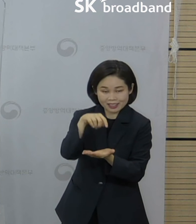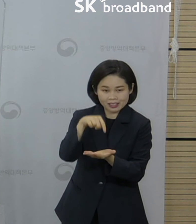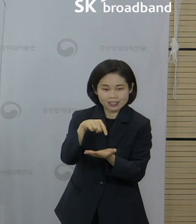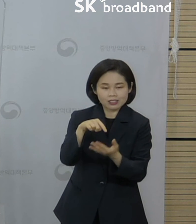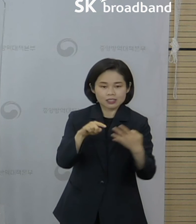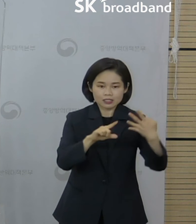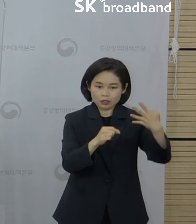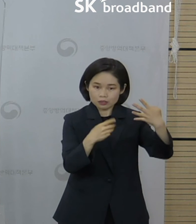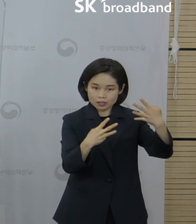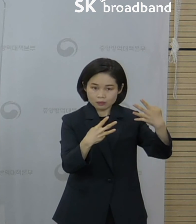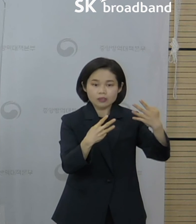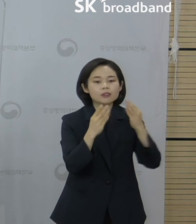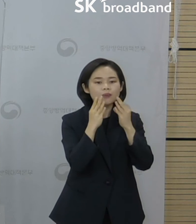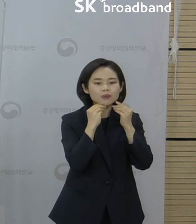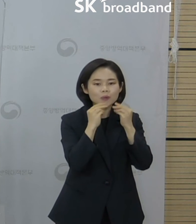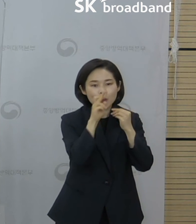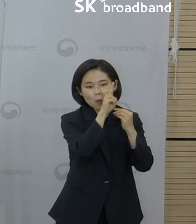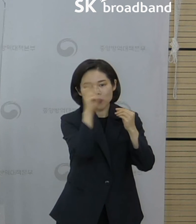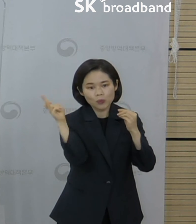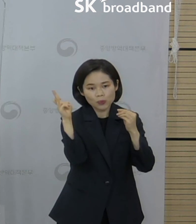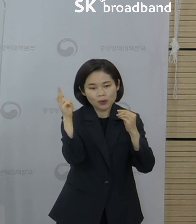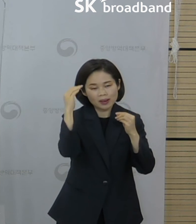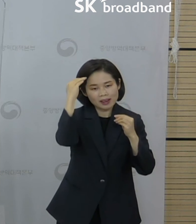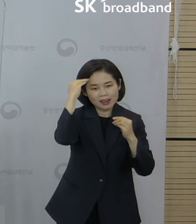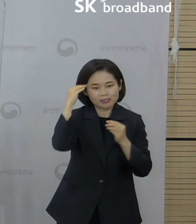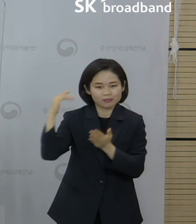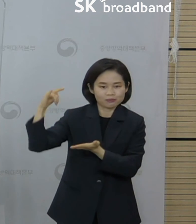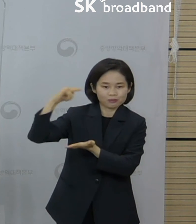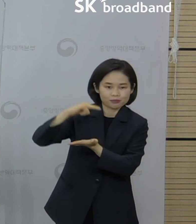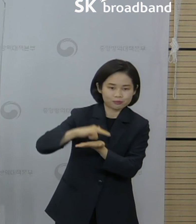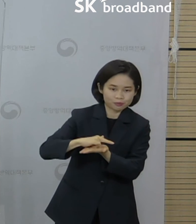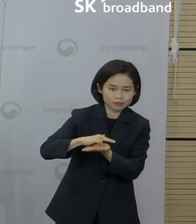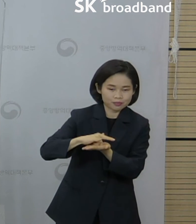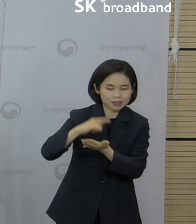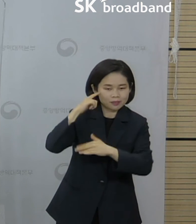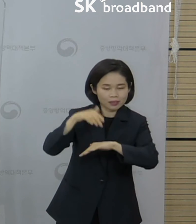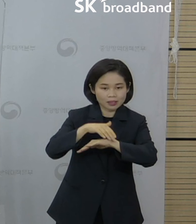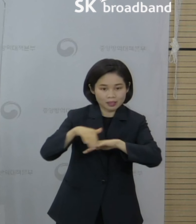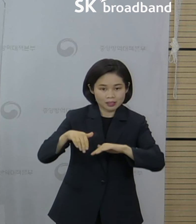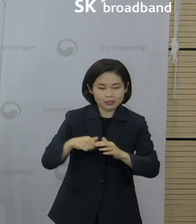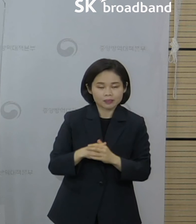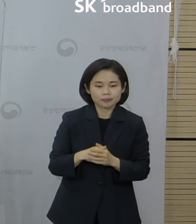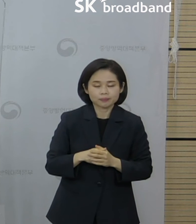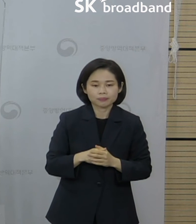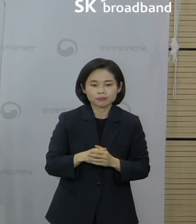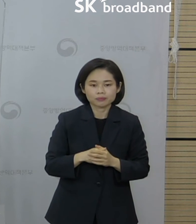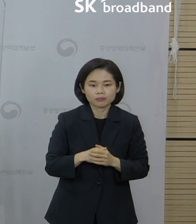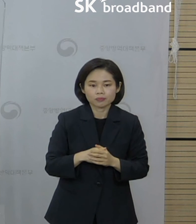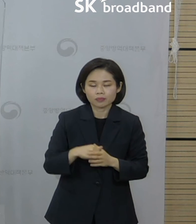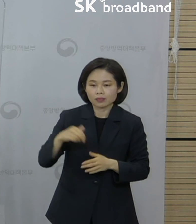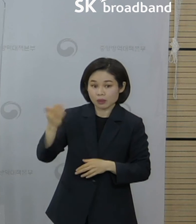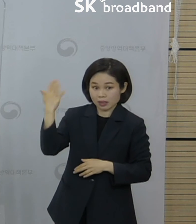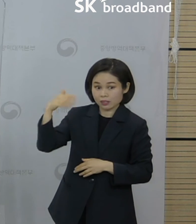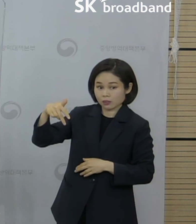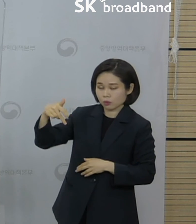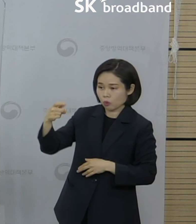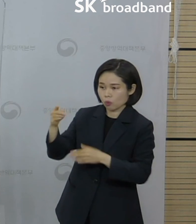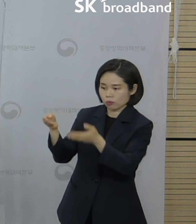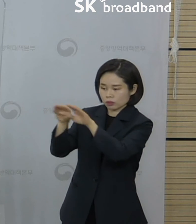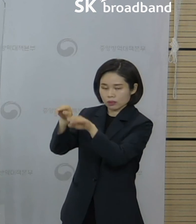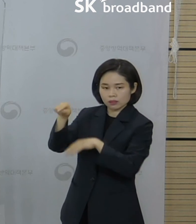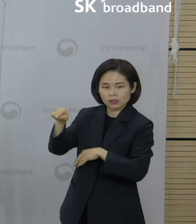4월 3일 토요일 오후에 우리나라에 도착할 예정입니다. 당초 코백스 측에서는